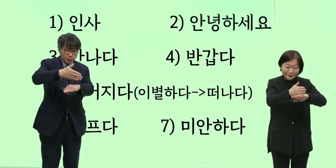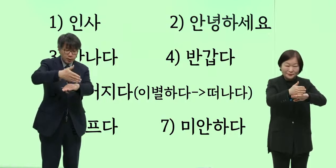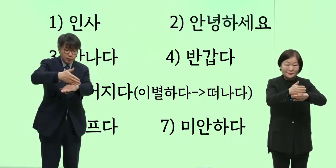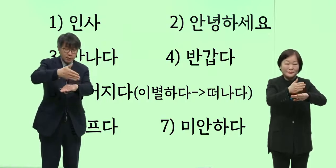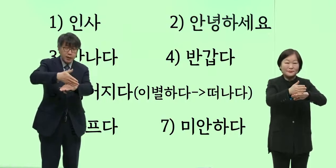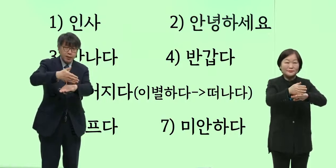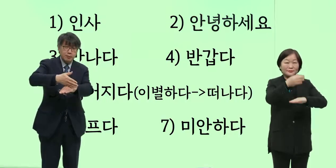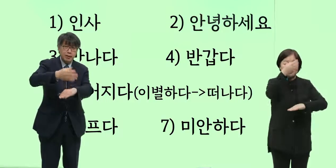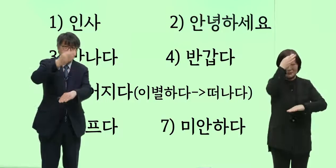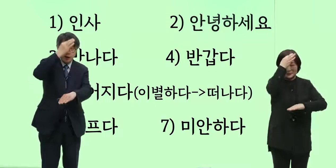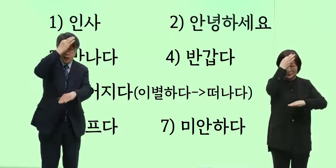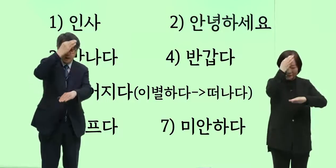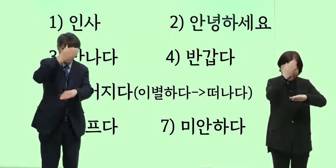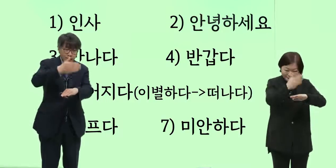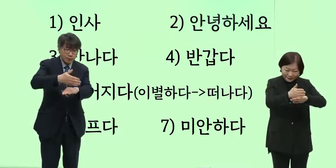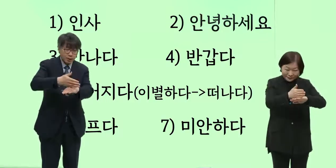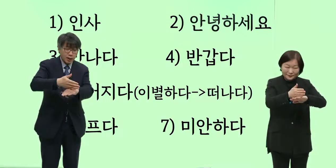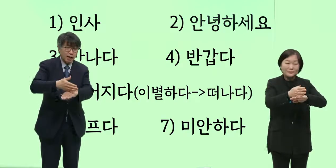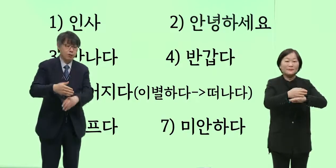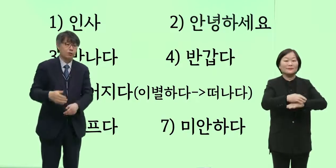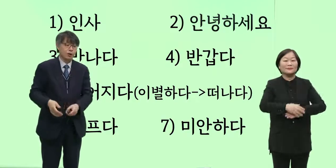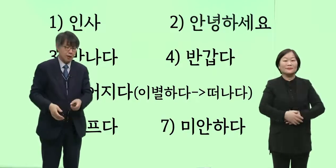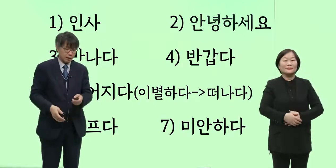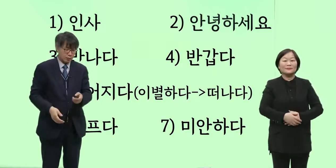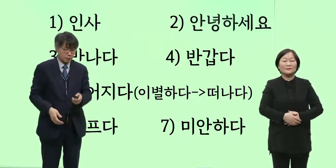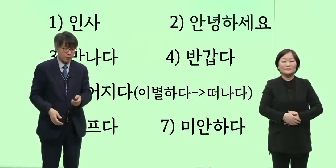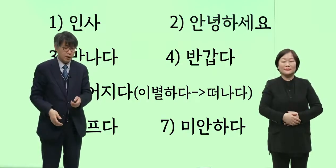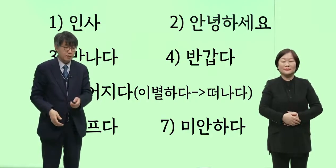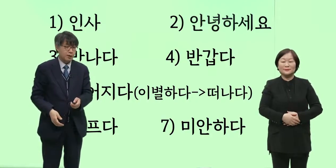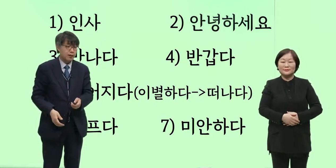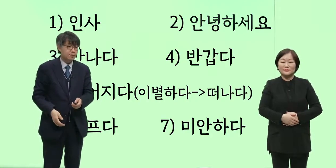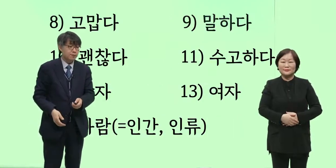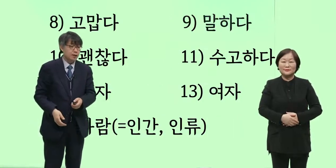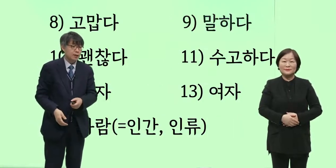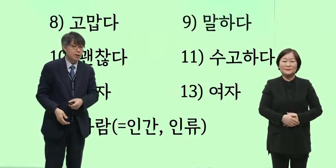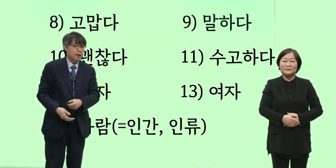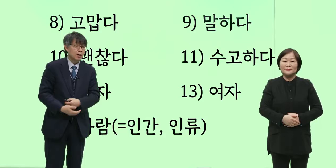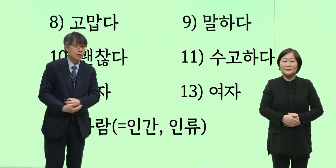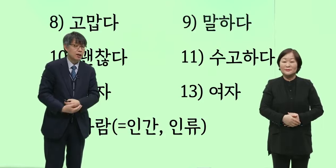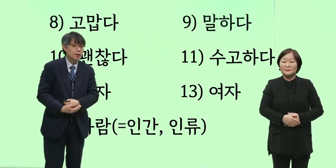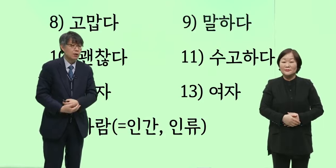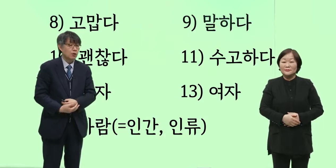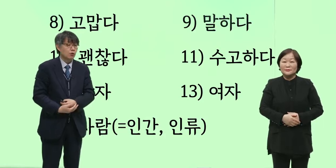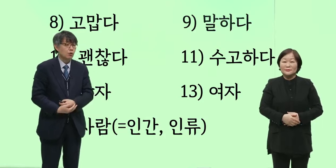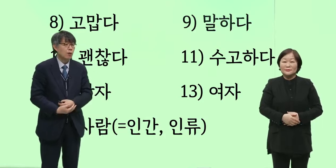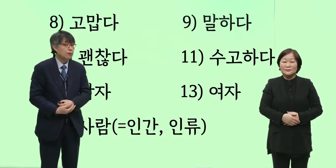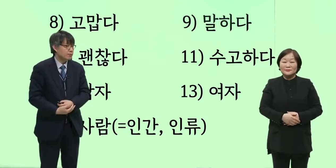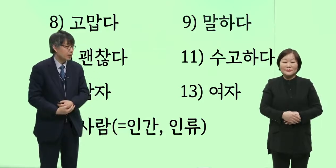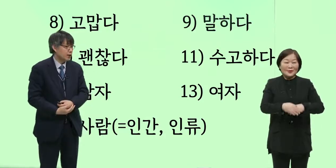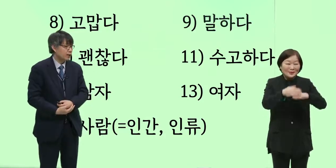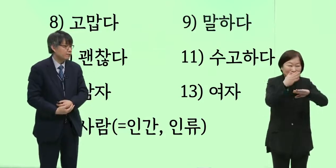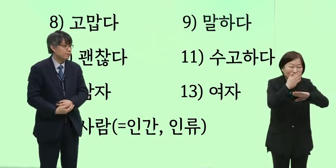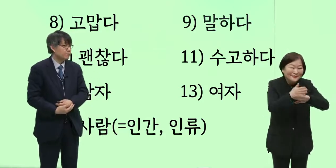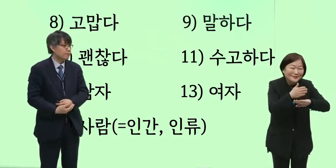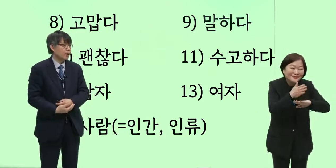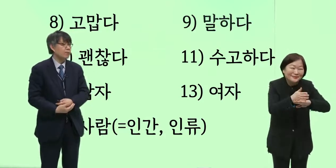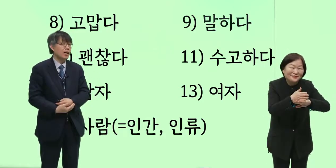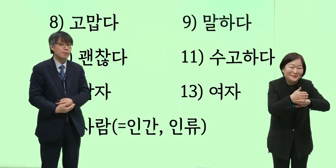내리시면서 미안합니다. 이렇게 해주시면 되겠습니다. 그 다음에 고맙습니다.